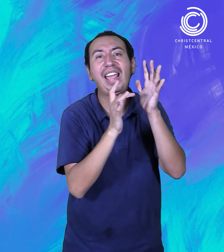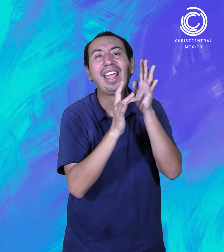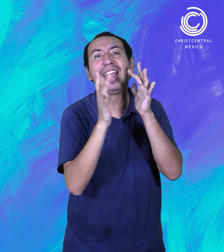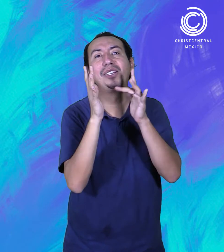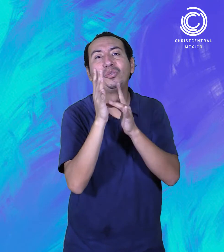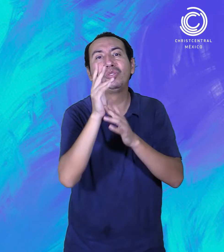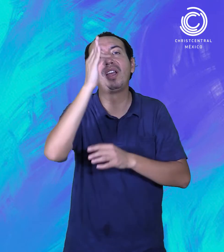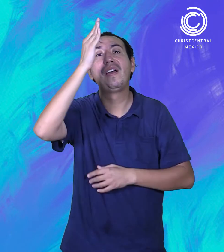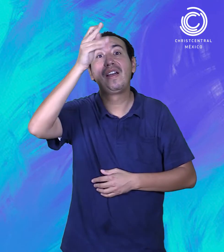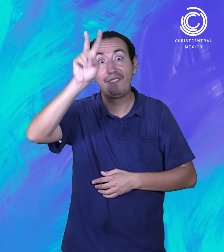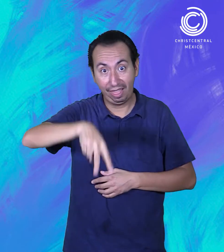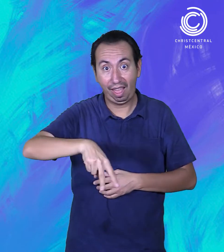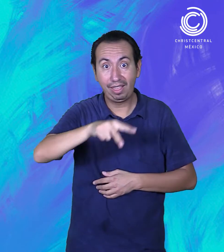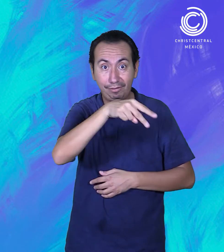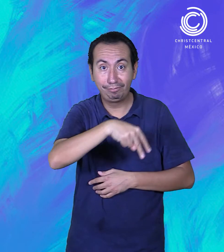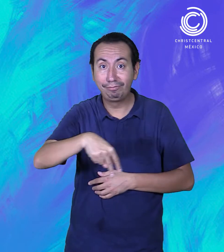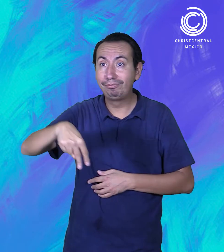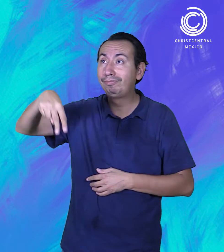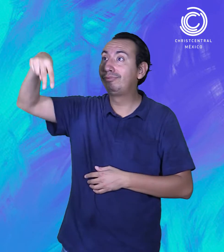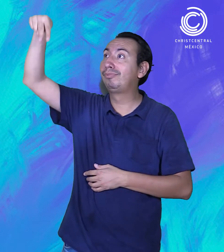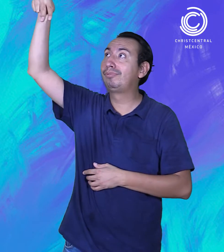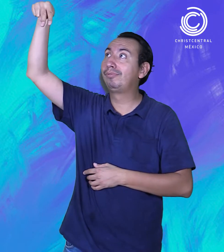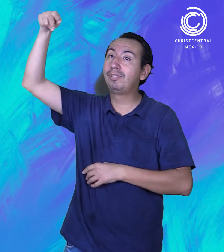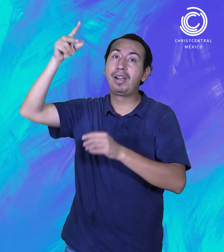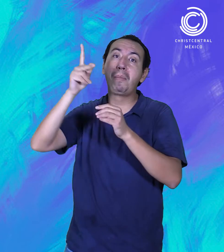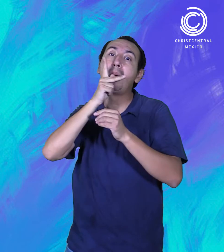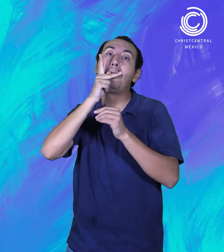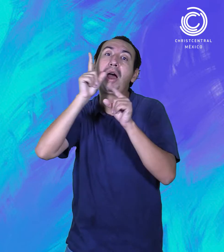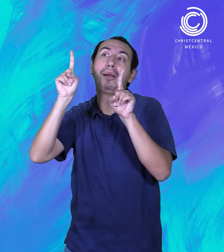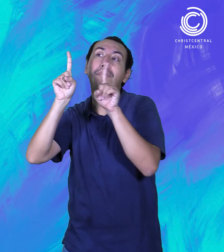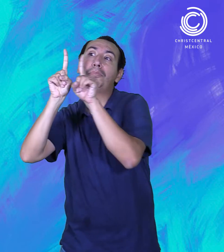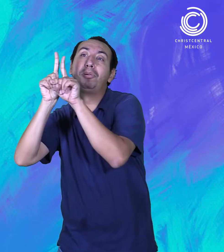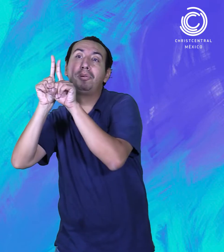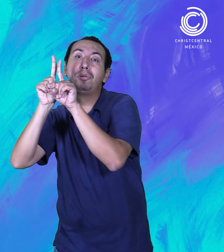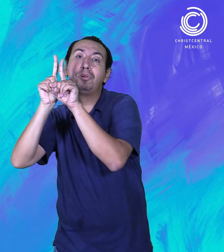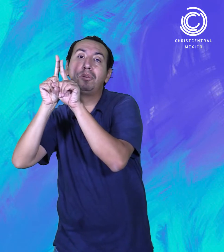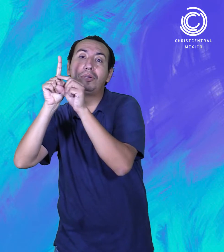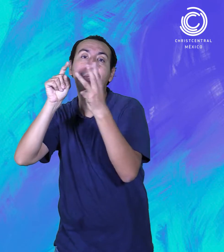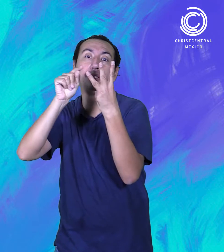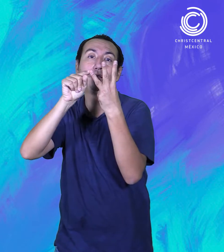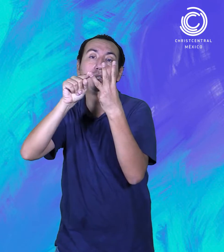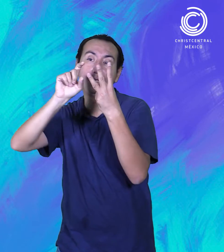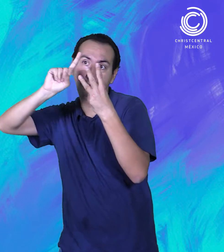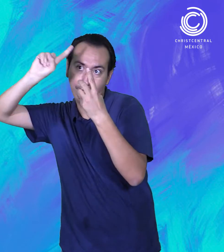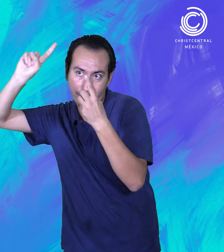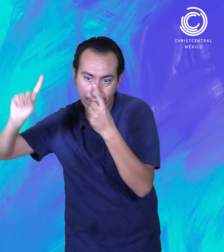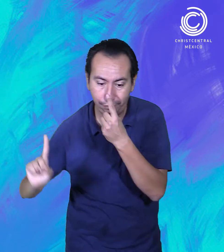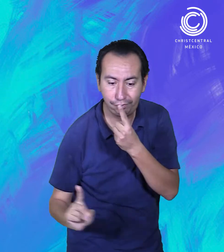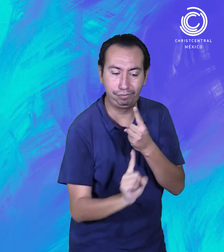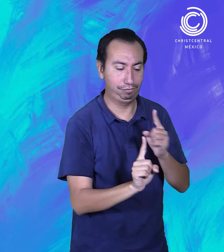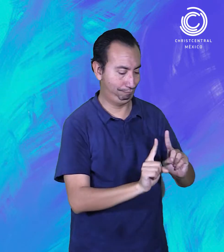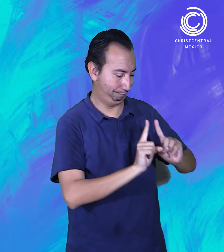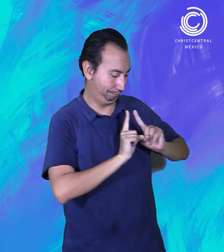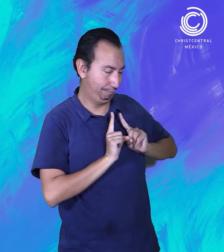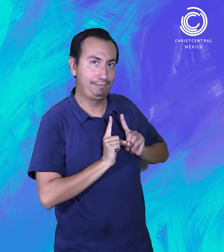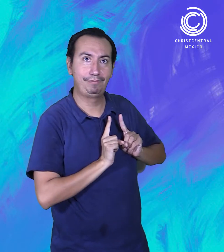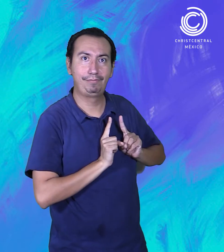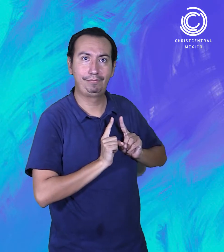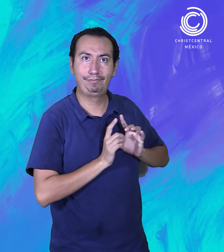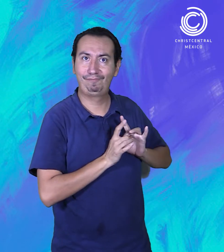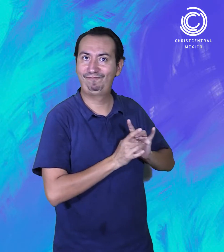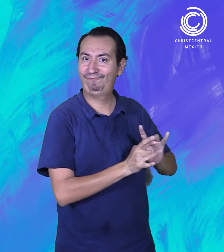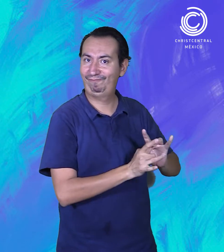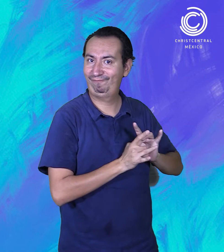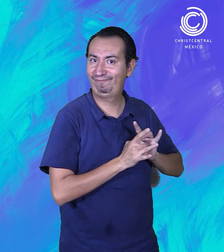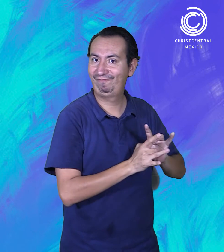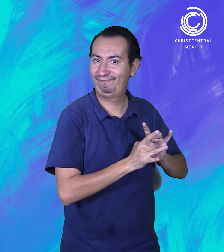a la casa del Padre y nos envió al Espíritu Santo para darnos la energía que necesitamos para poder